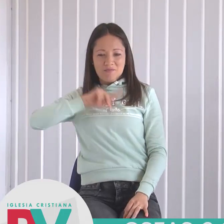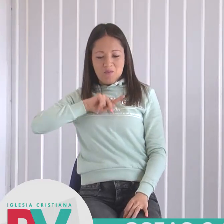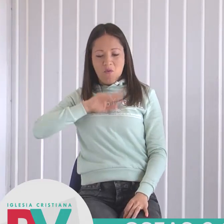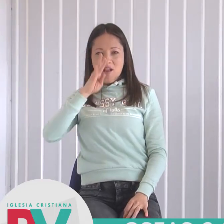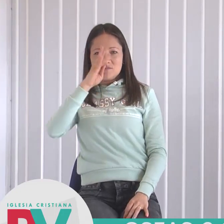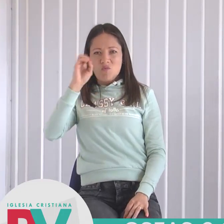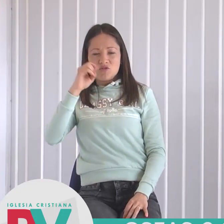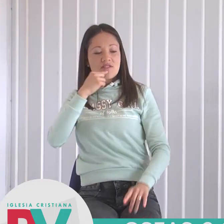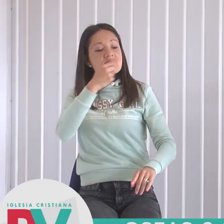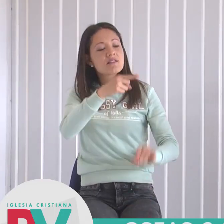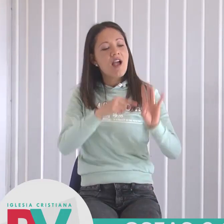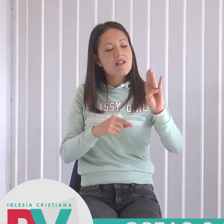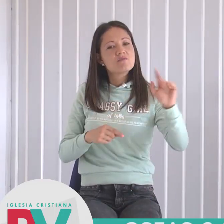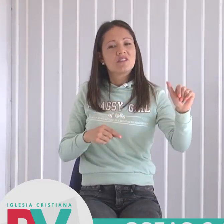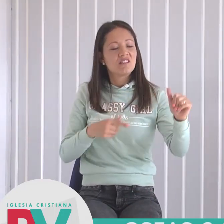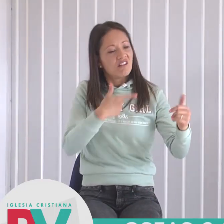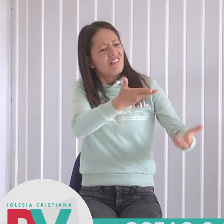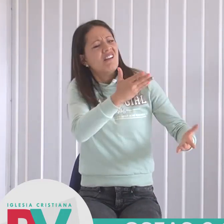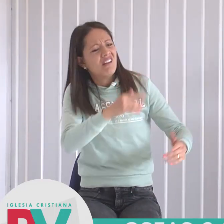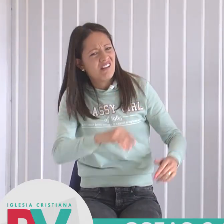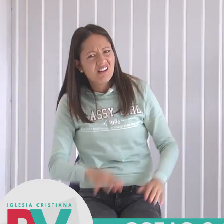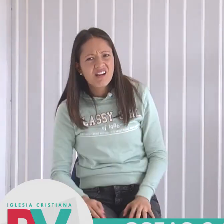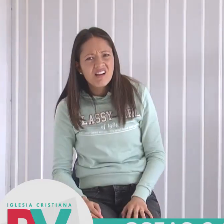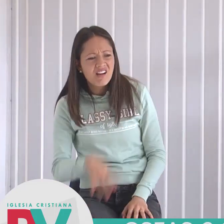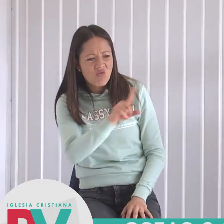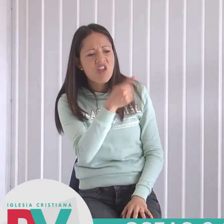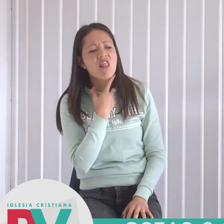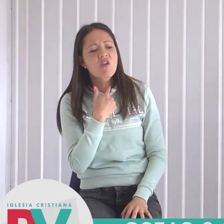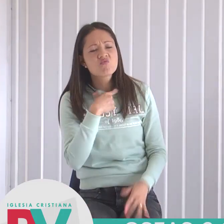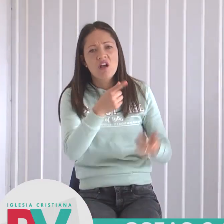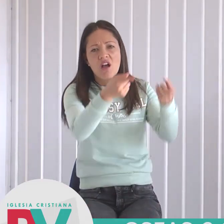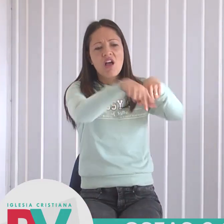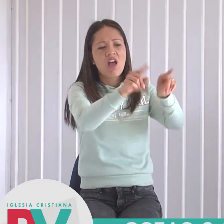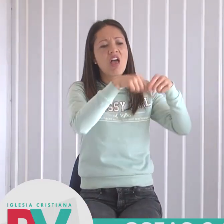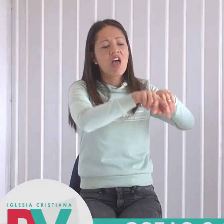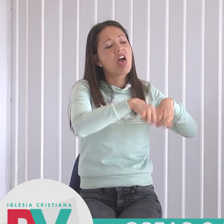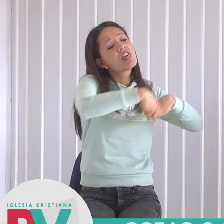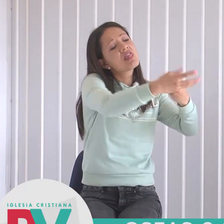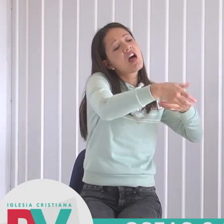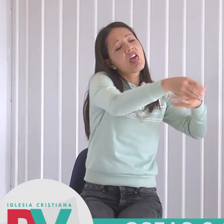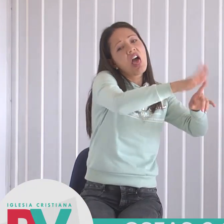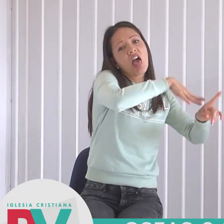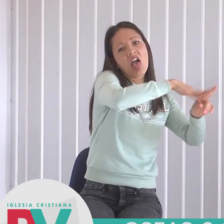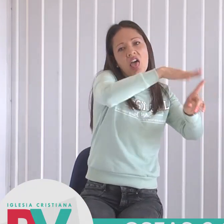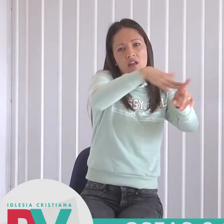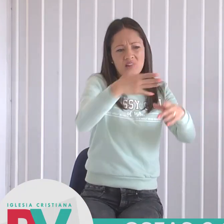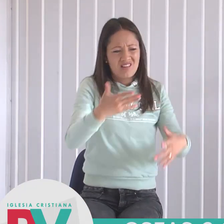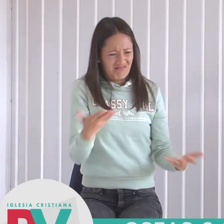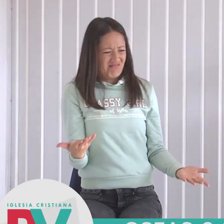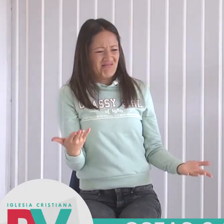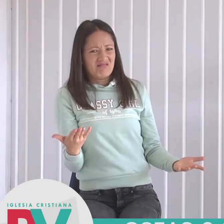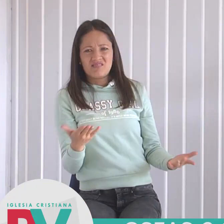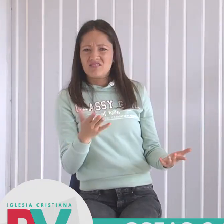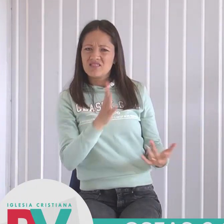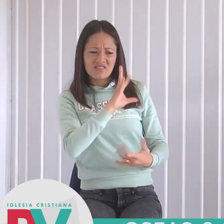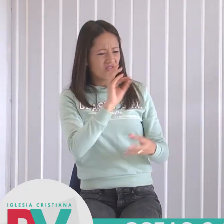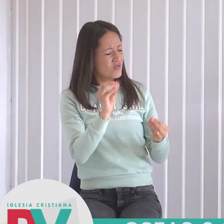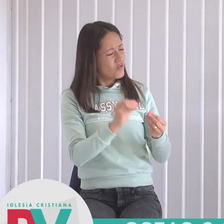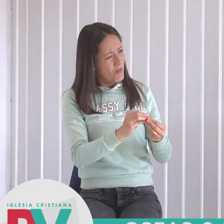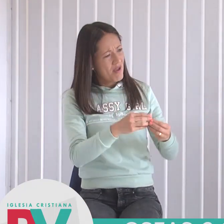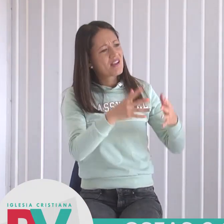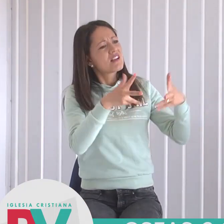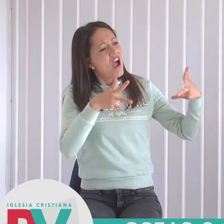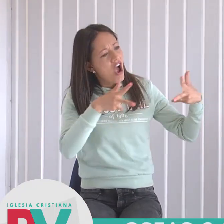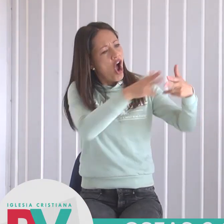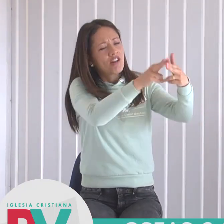esposa: oiga, usted se dedicó a complacer a sus demás amantes, pues deje de complacerlos y